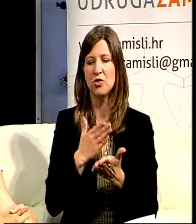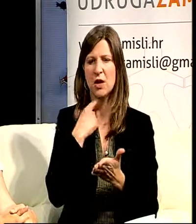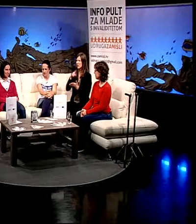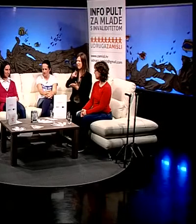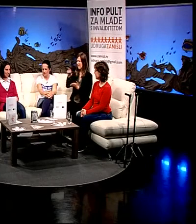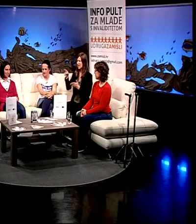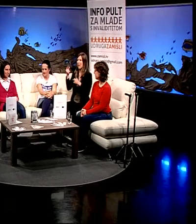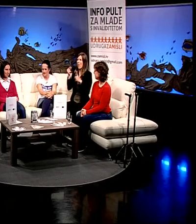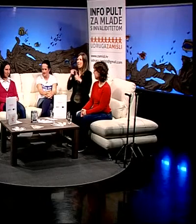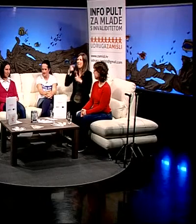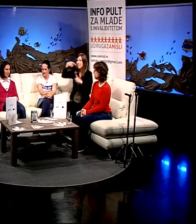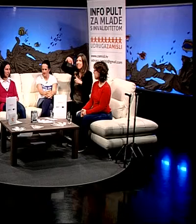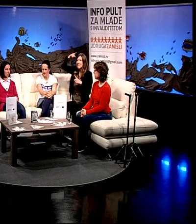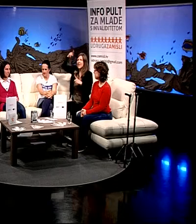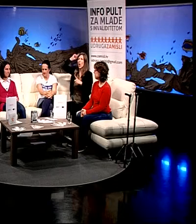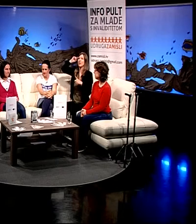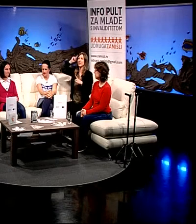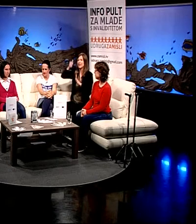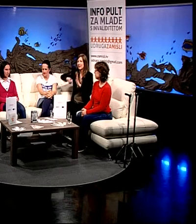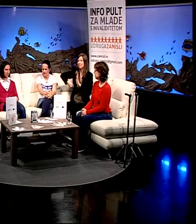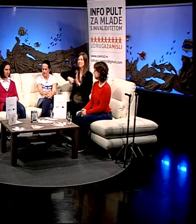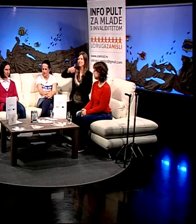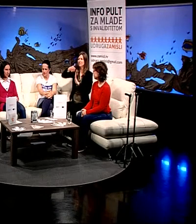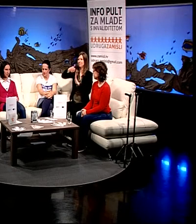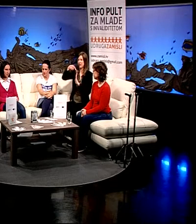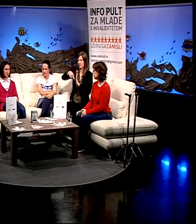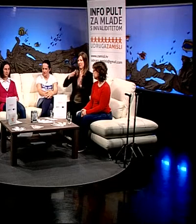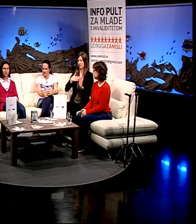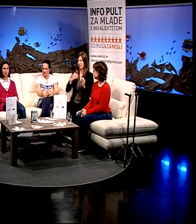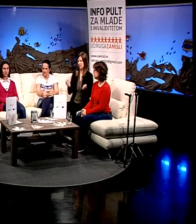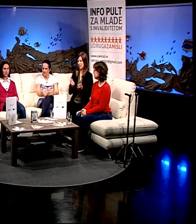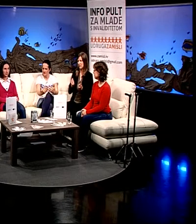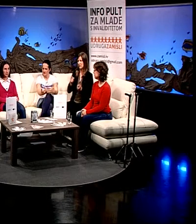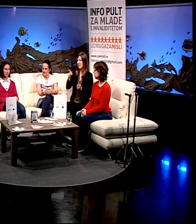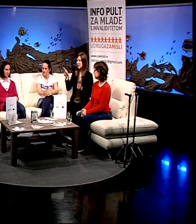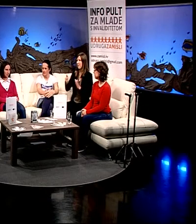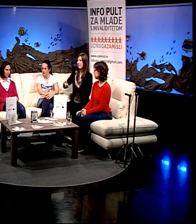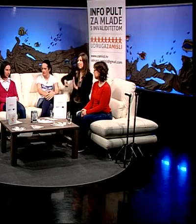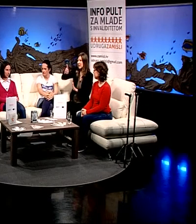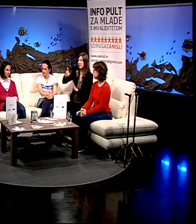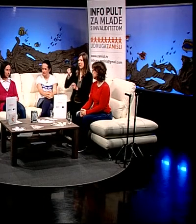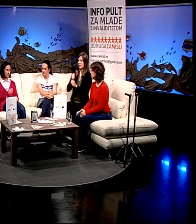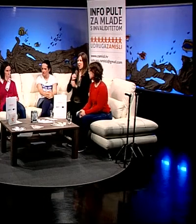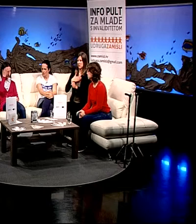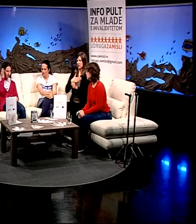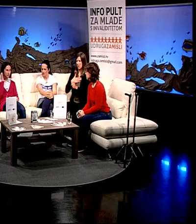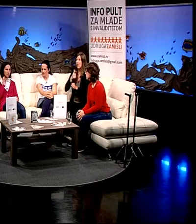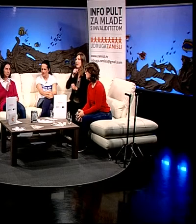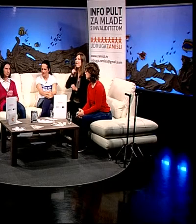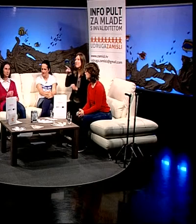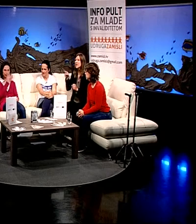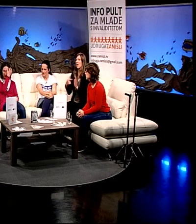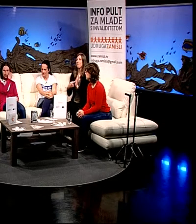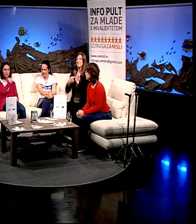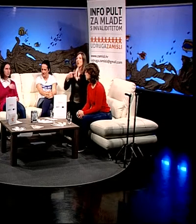aktivnosti koje udruga danas razvija. Vi ste ih na svojoj koži primjenjivali i pokazivali svima nama kako se to može.